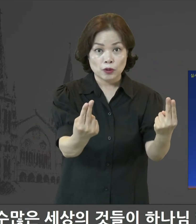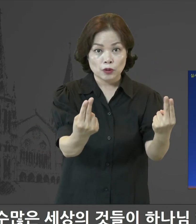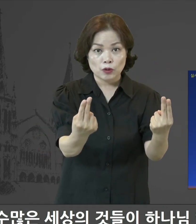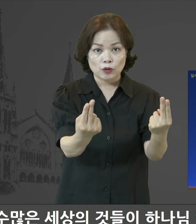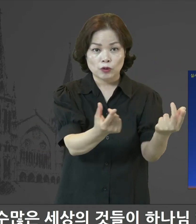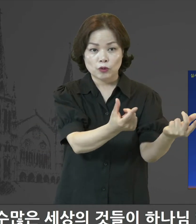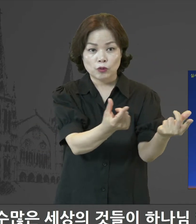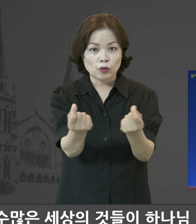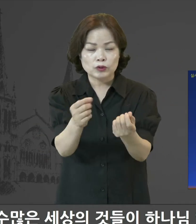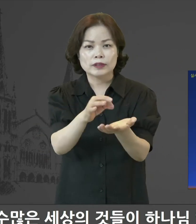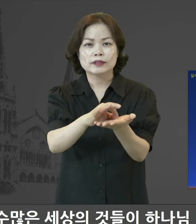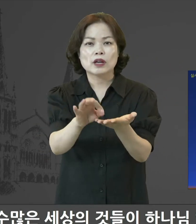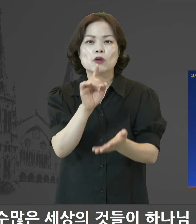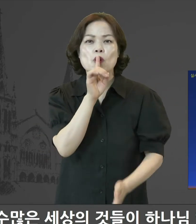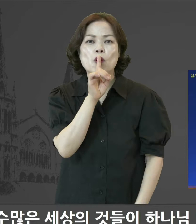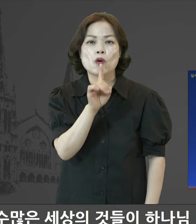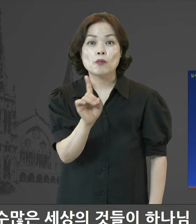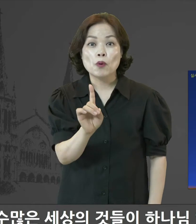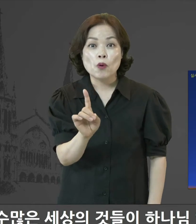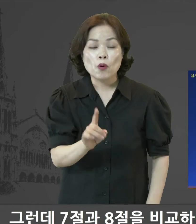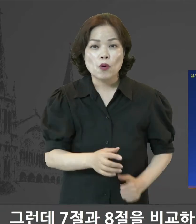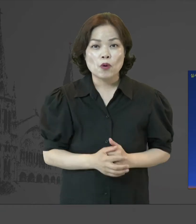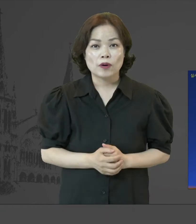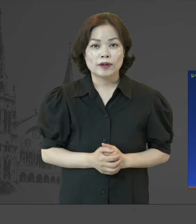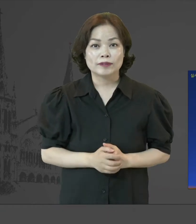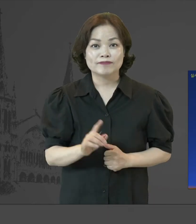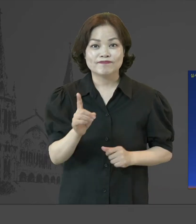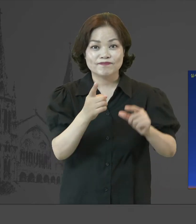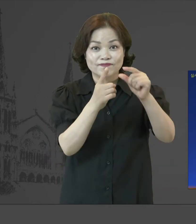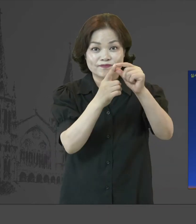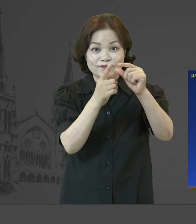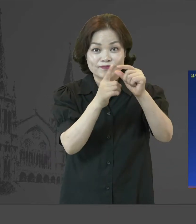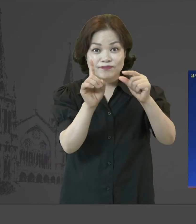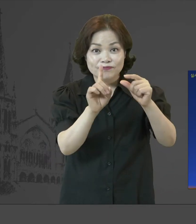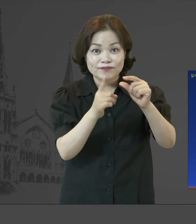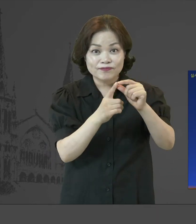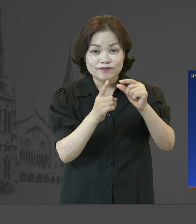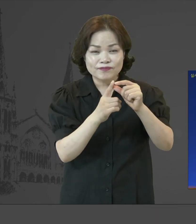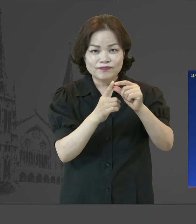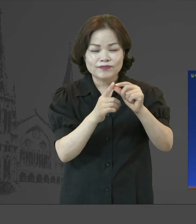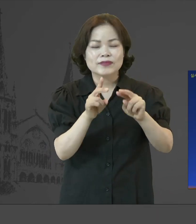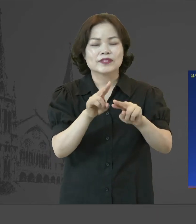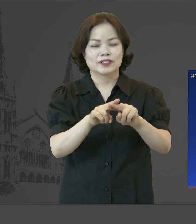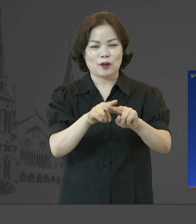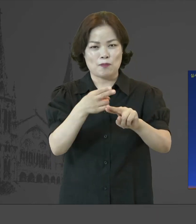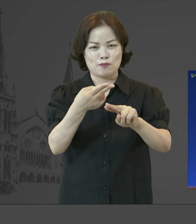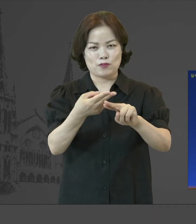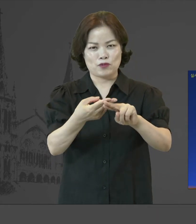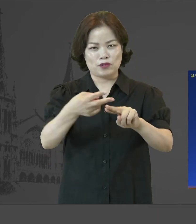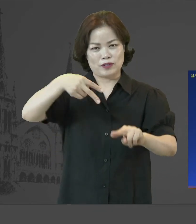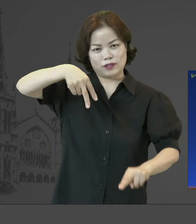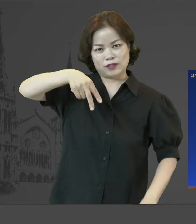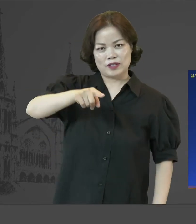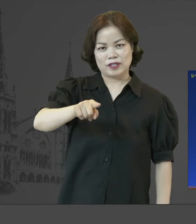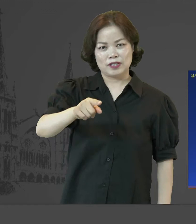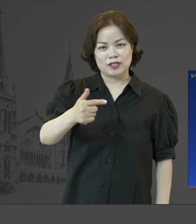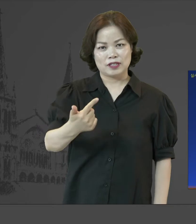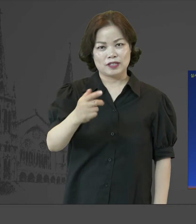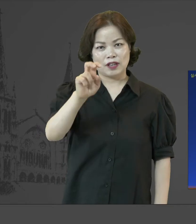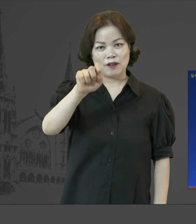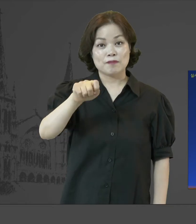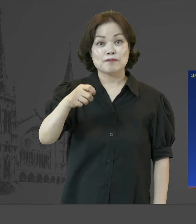하나 나옵니다. 찾으셨죠? 무슨 단어입니까? 선물이라는 단어죠.